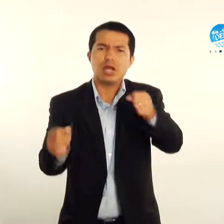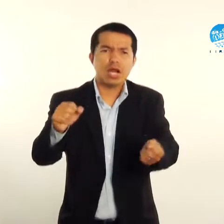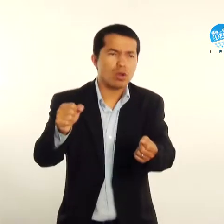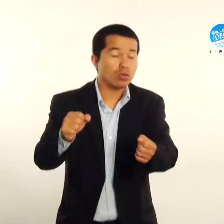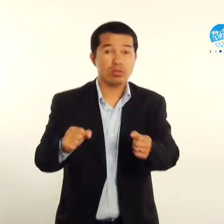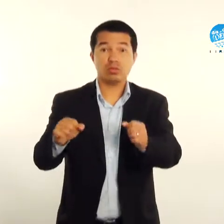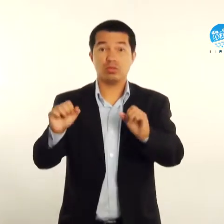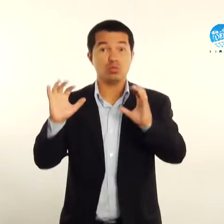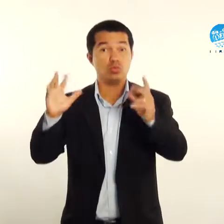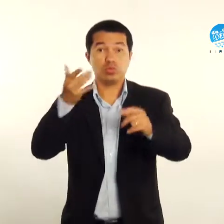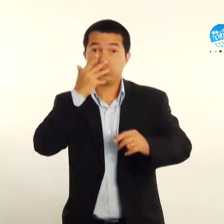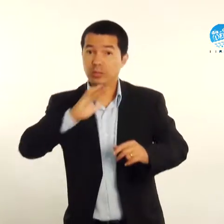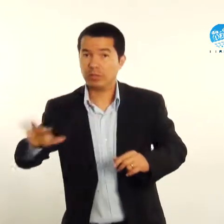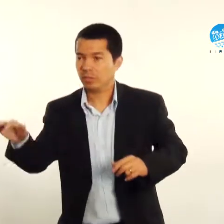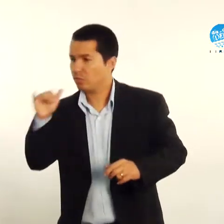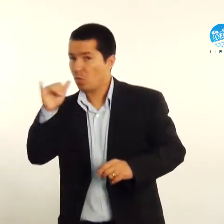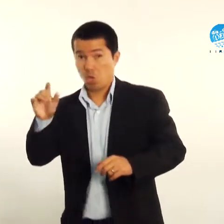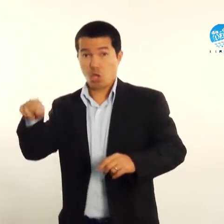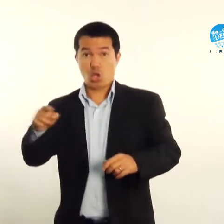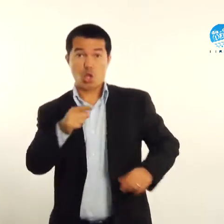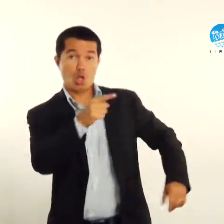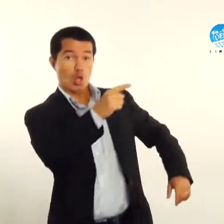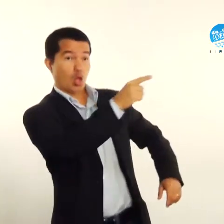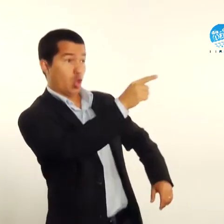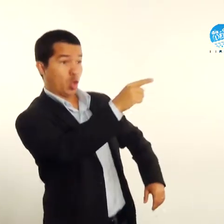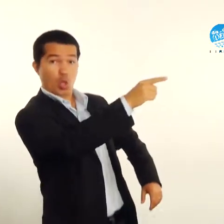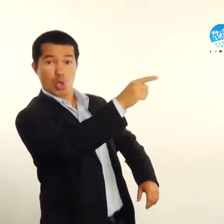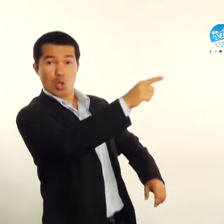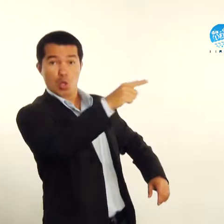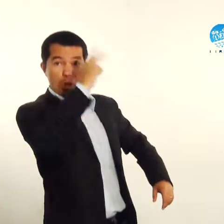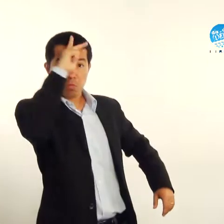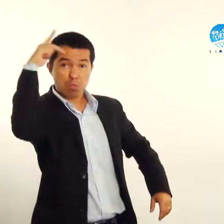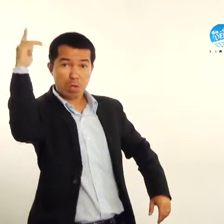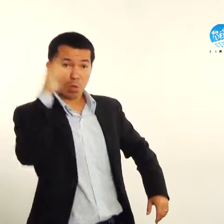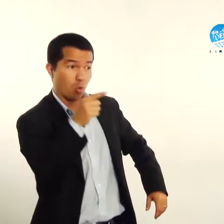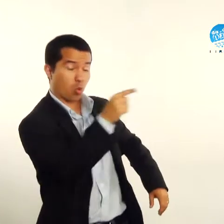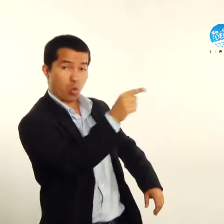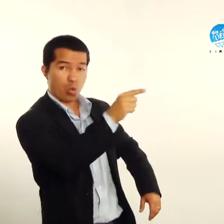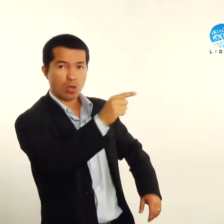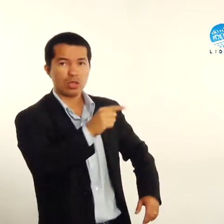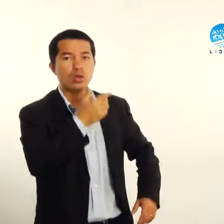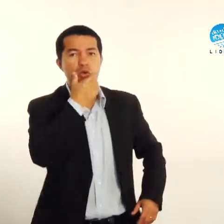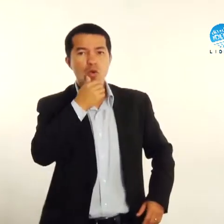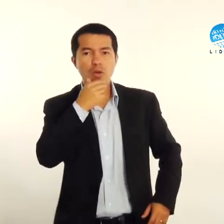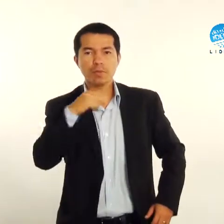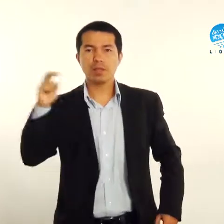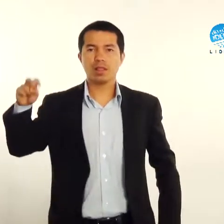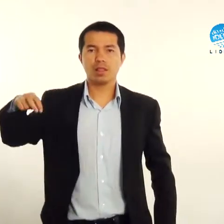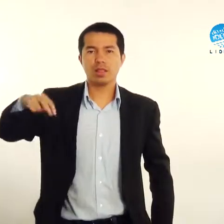E a molecada pressionada falou, ó, foi ele lá, né? Onde é que ele mora? É lá. Daí ele foi conversar com meu